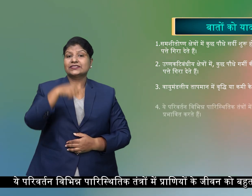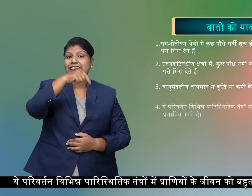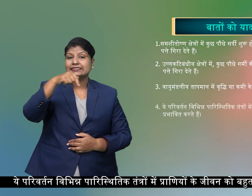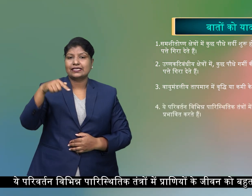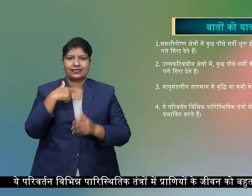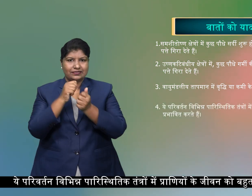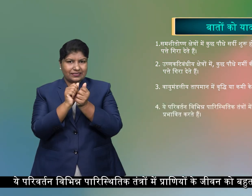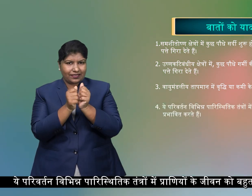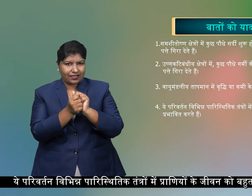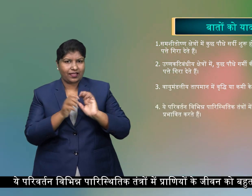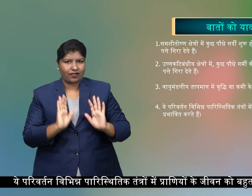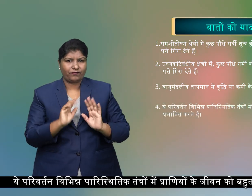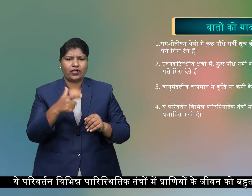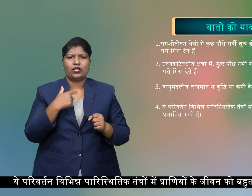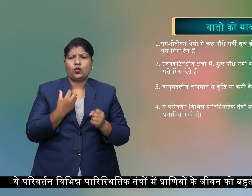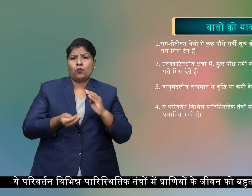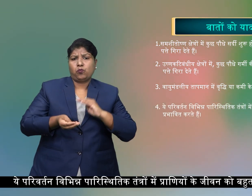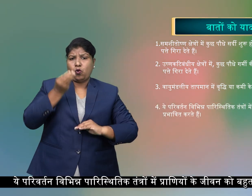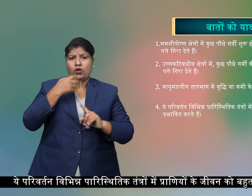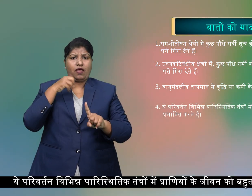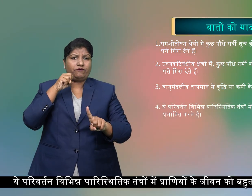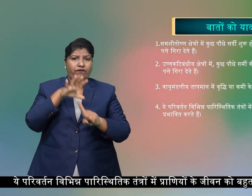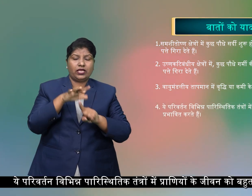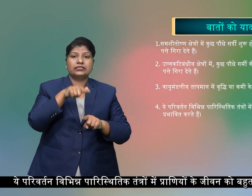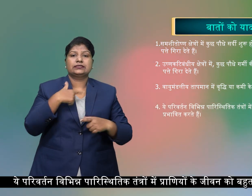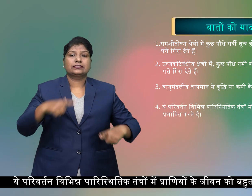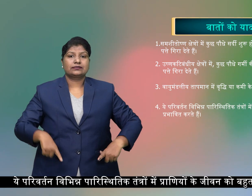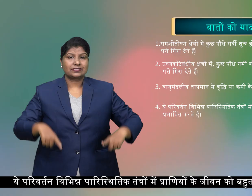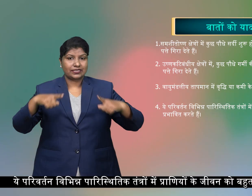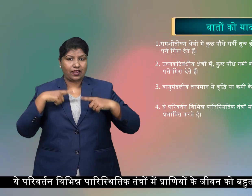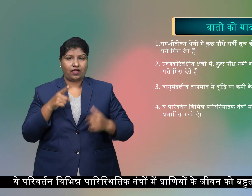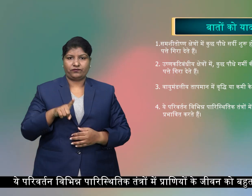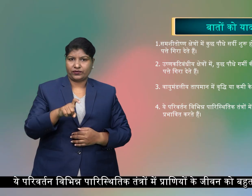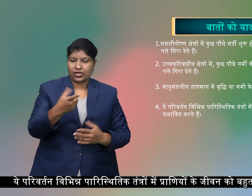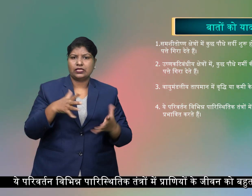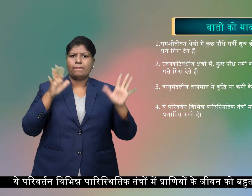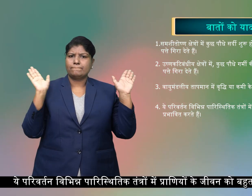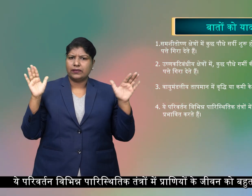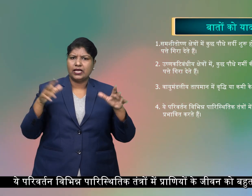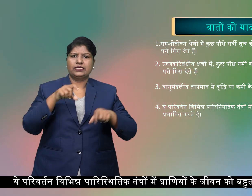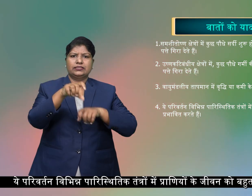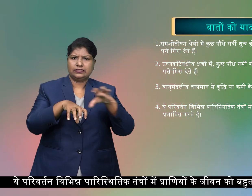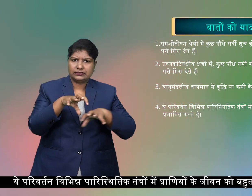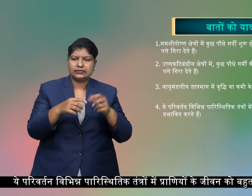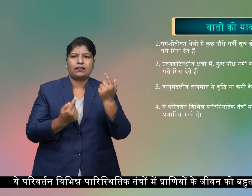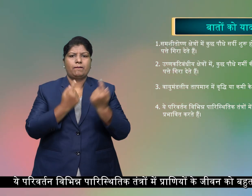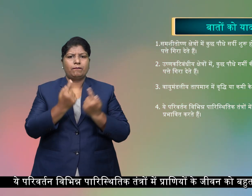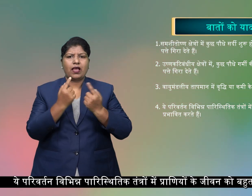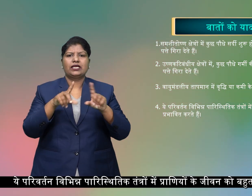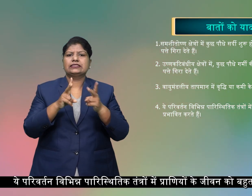चौथा, ये परिवर्तन विभिन्न परिस्थितियों तंत्रों में प्राणियों के जीवन को बहुत